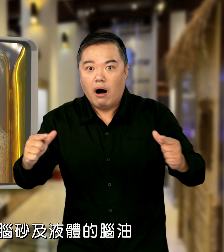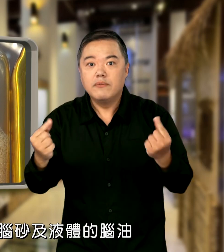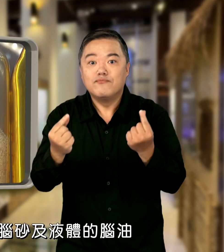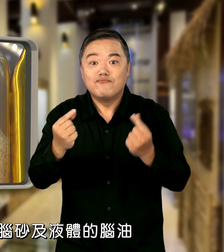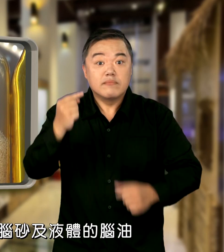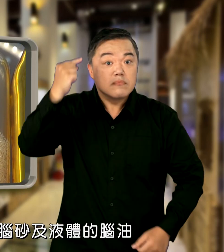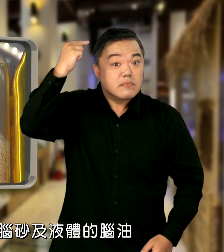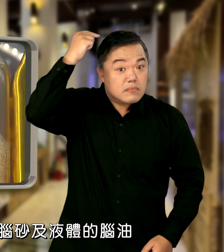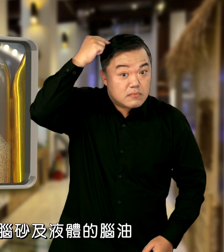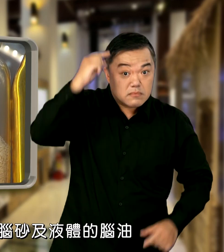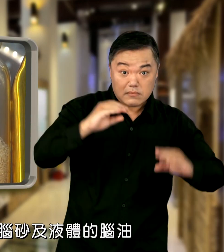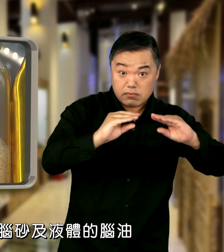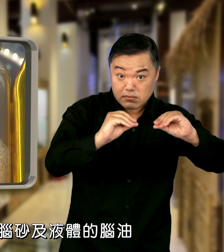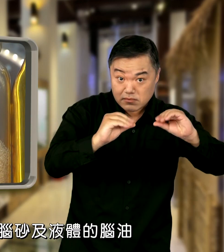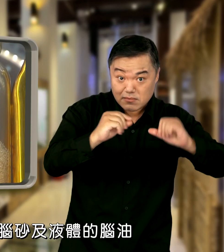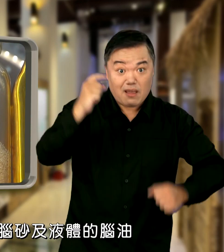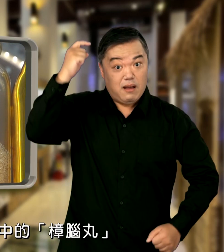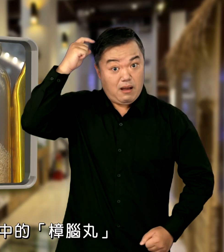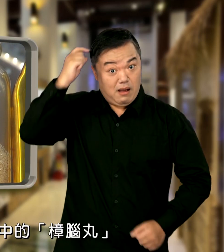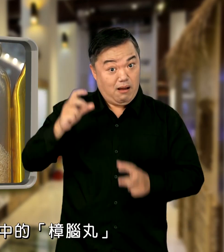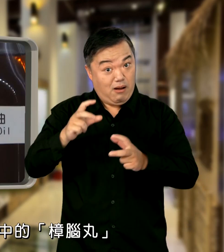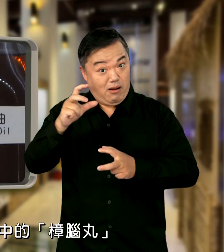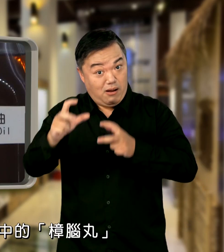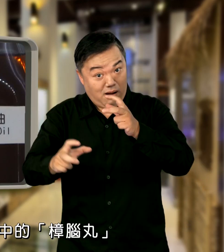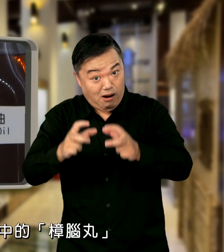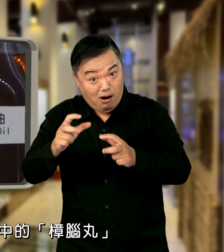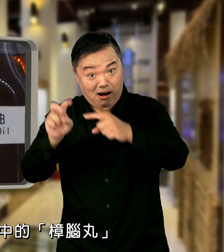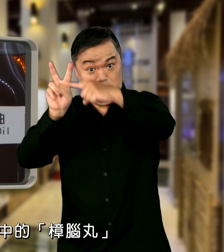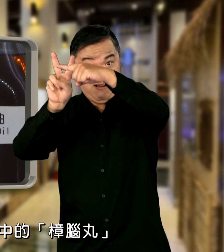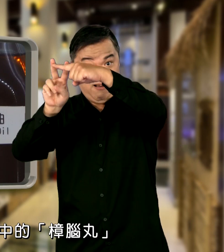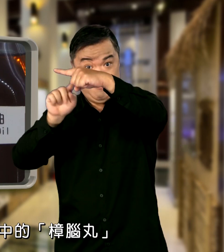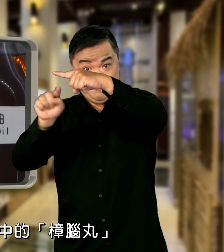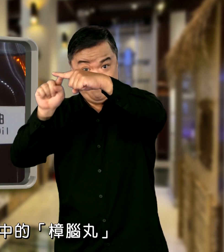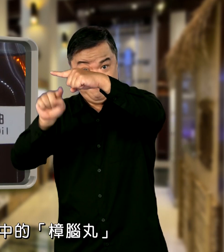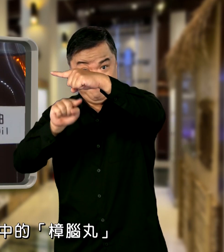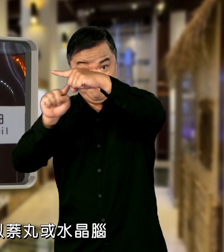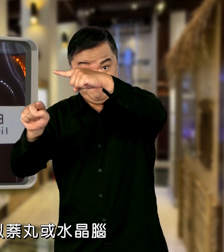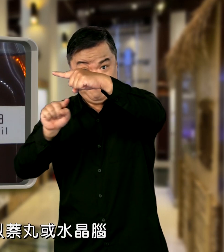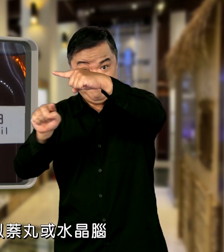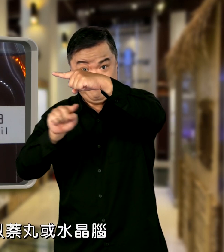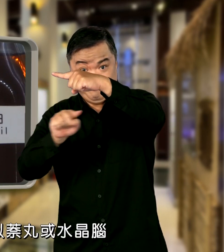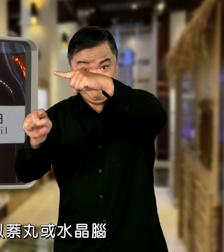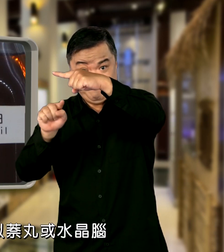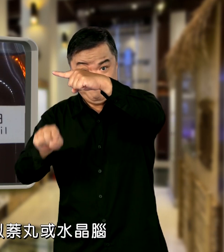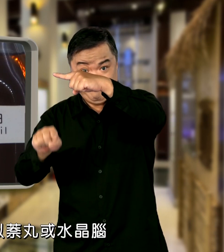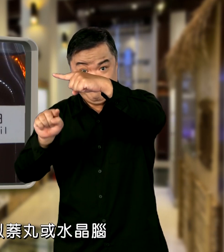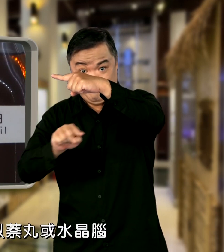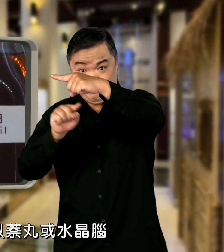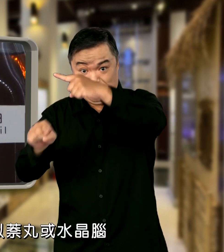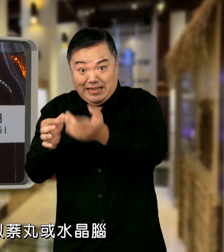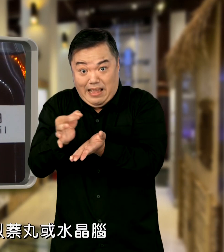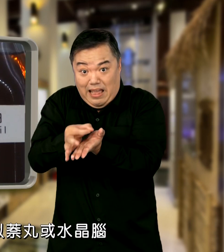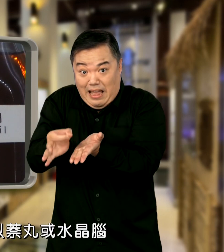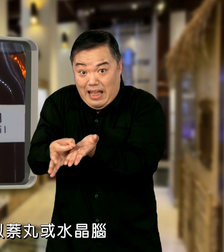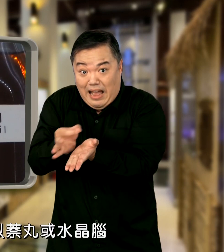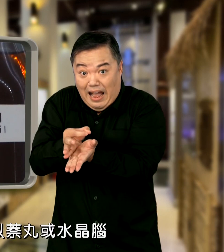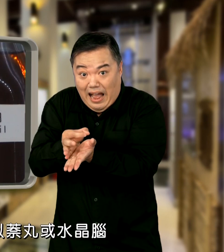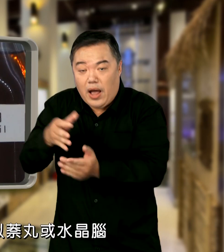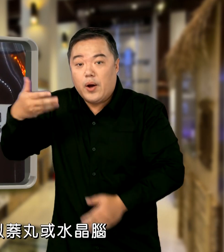油，而我们印象中的樟脑丸其实是类似耐丸或水晶